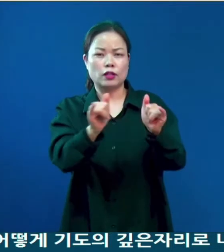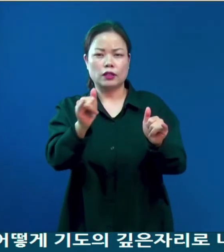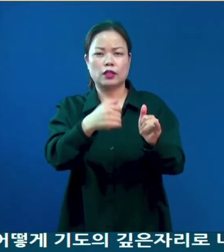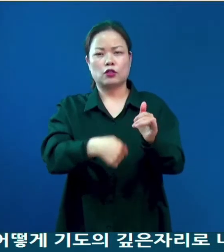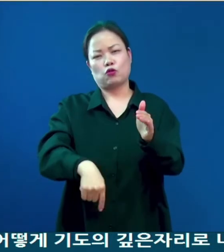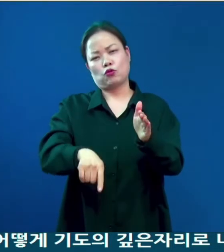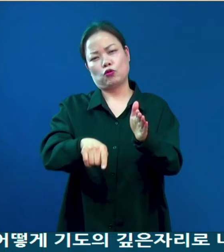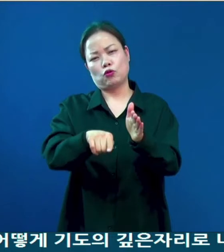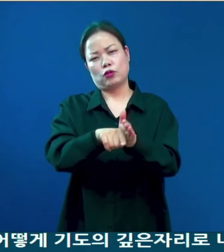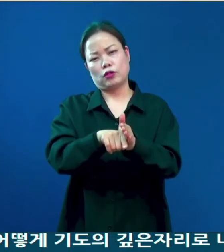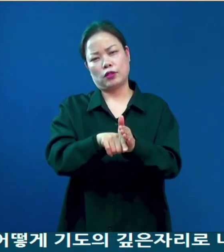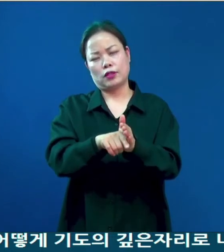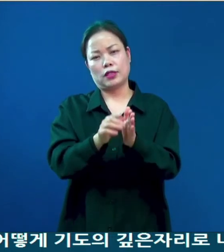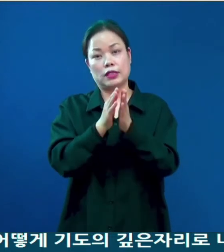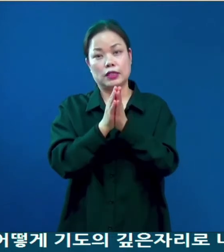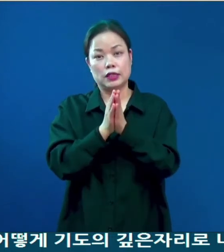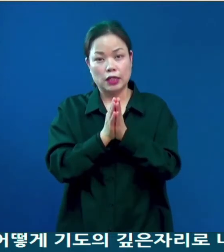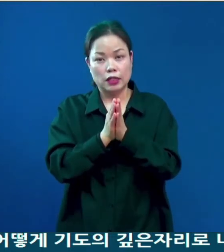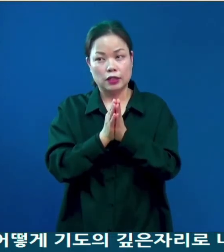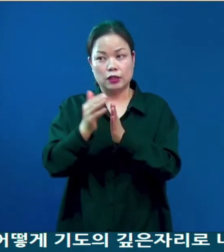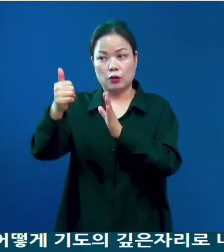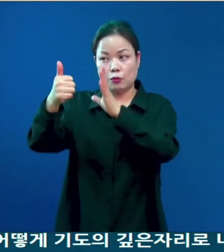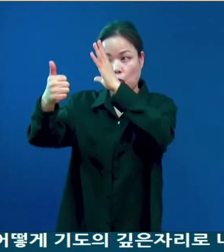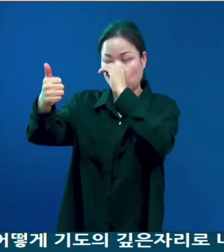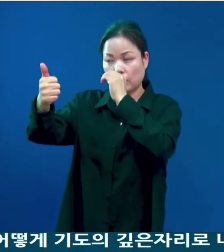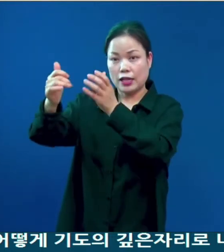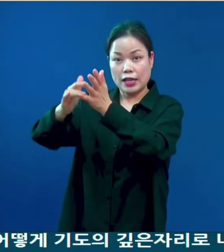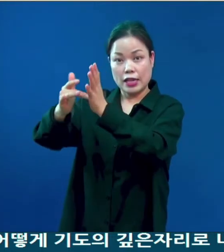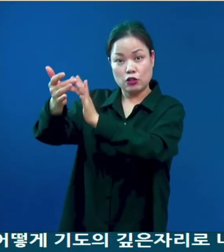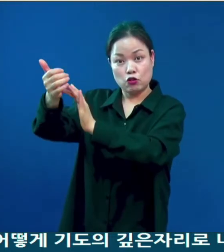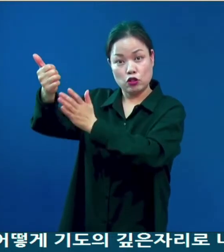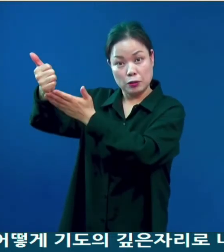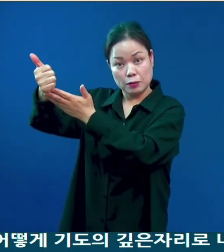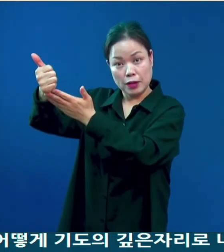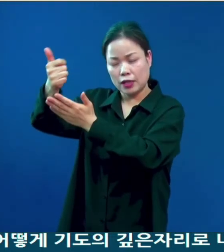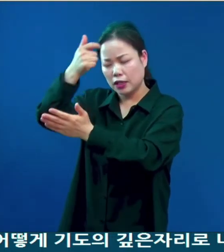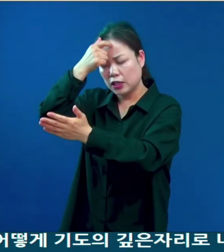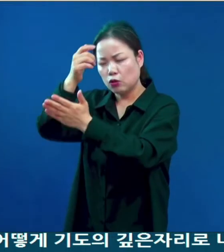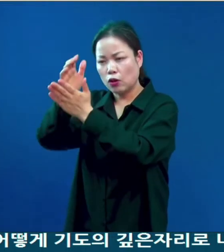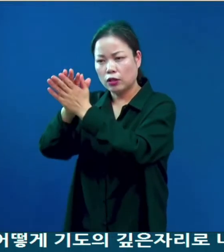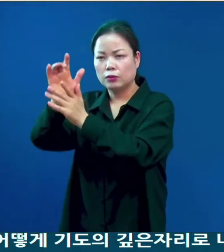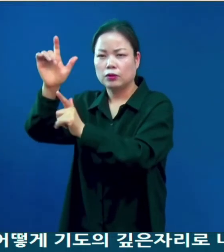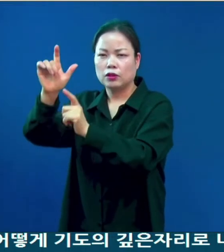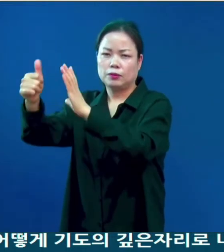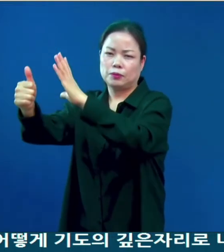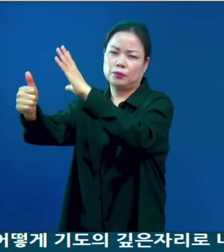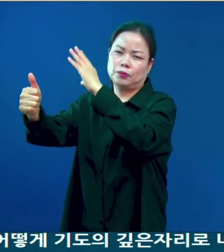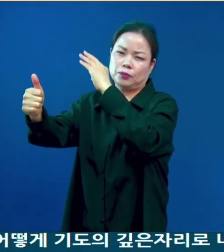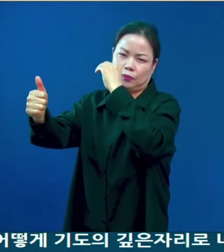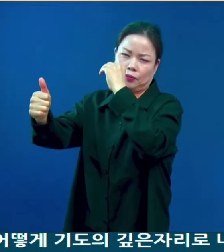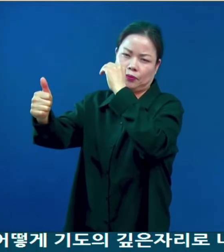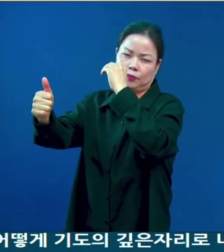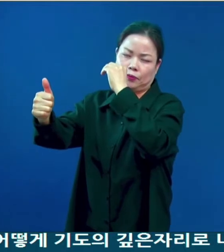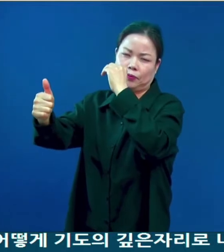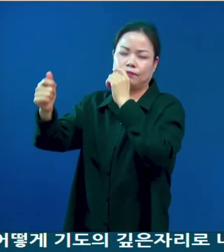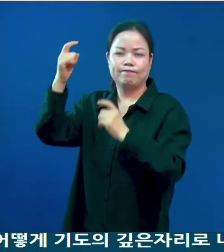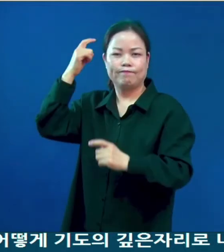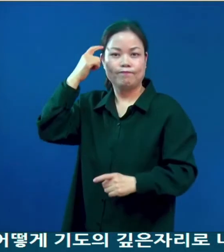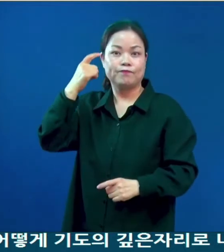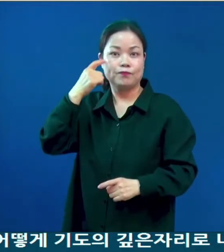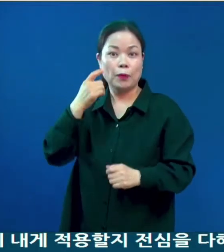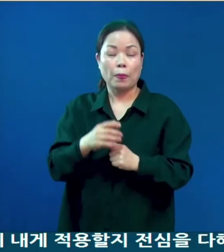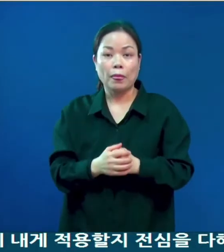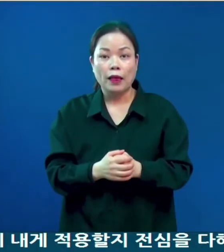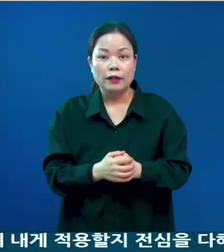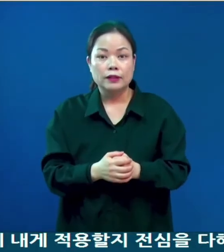나아가기 위하여 기도의 롤 모델 되시는 우리 주님의 겟세마네 기도를 통해서 함께 좀 묵상해 보고자 합니다.